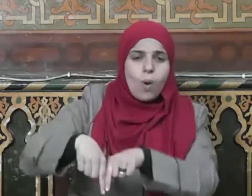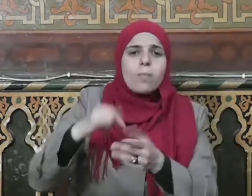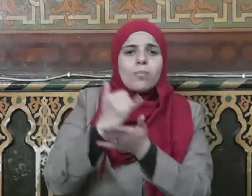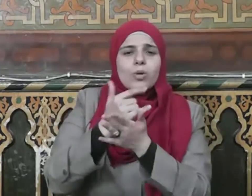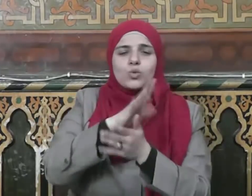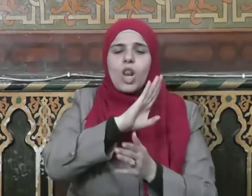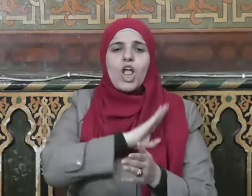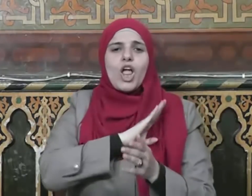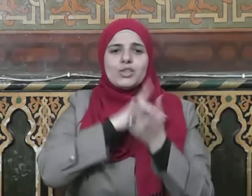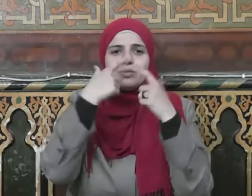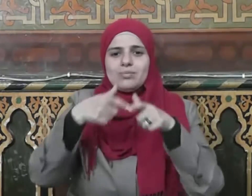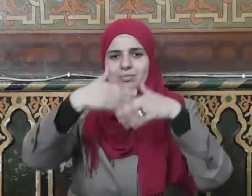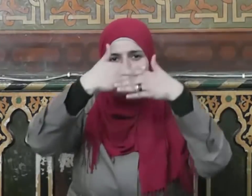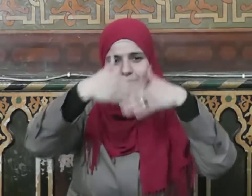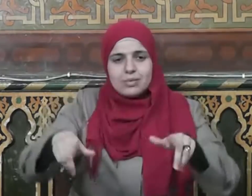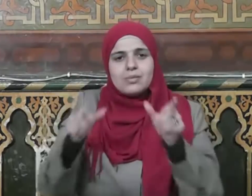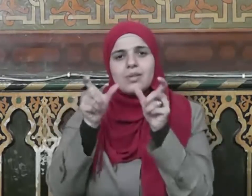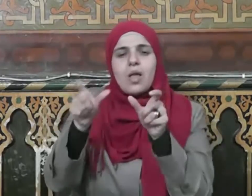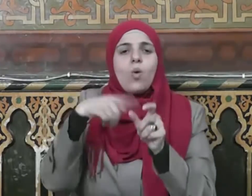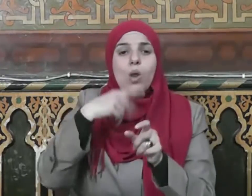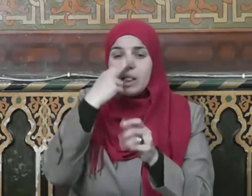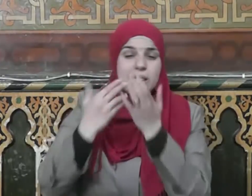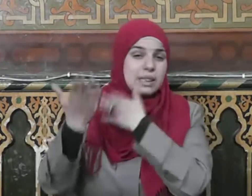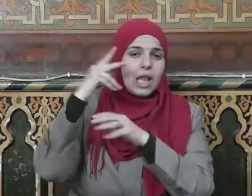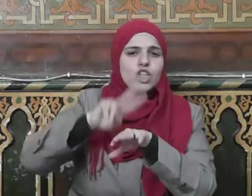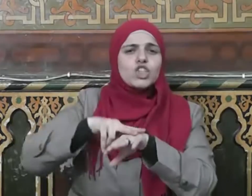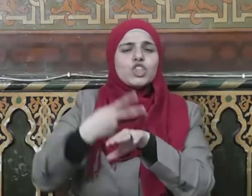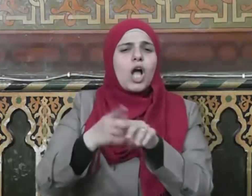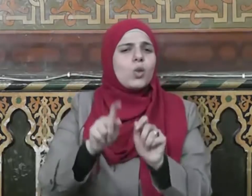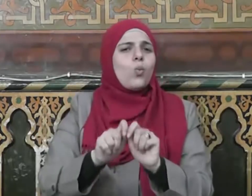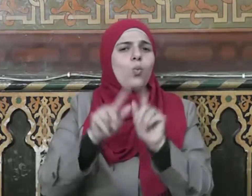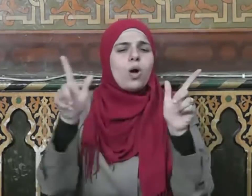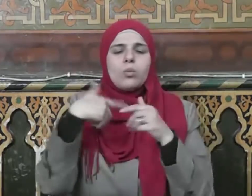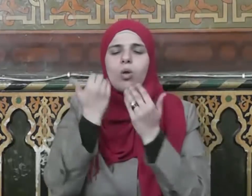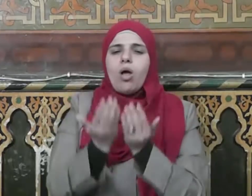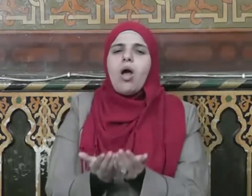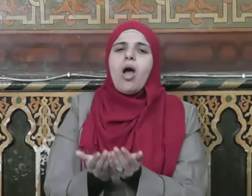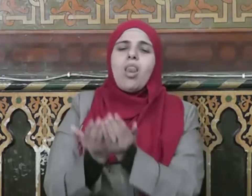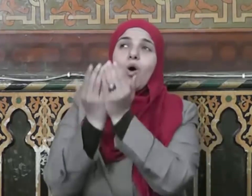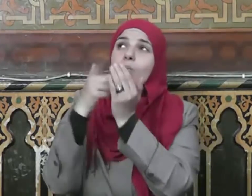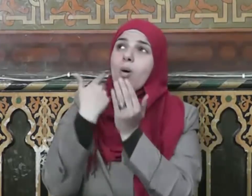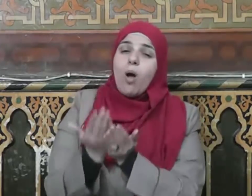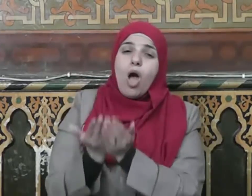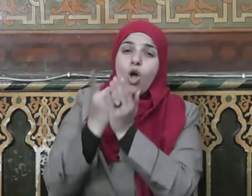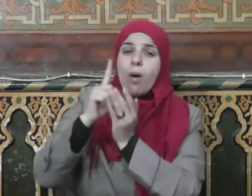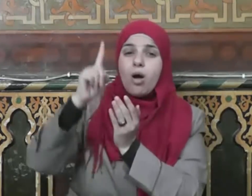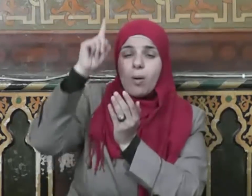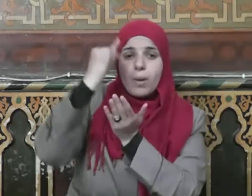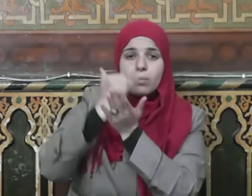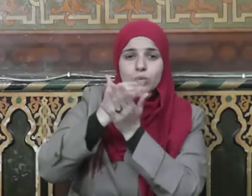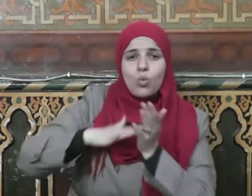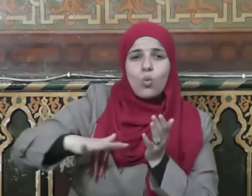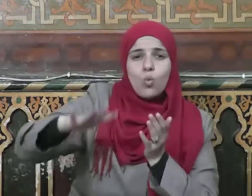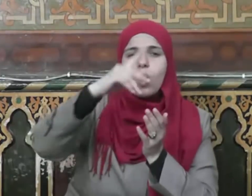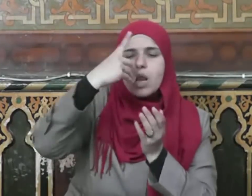وسيفها، والتاريخ خير شاهد. اللهم ربنا آت نفوسنا